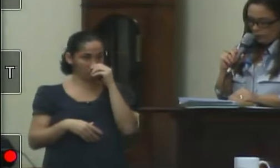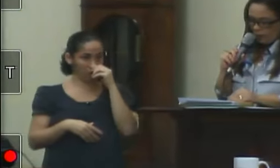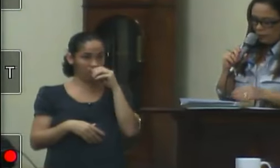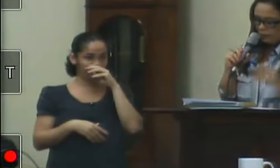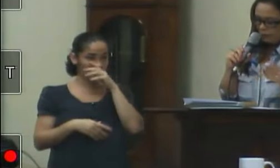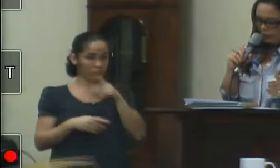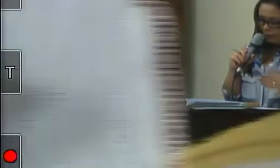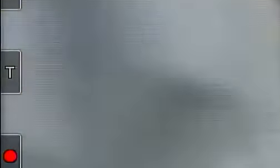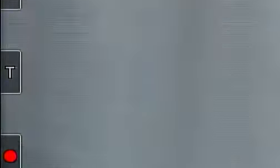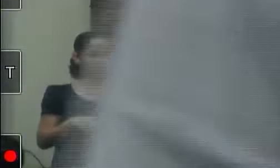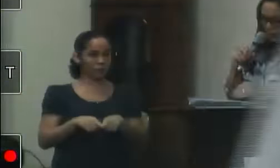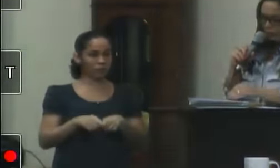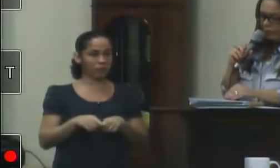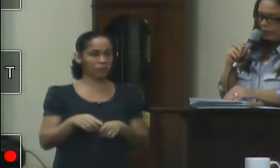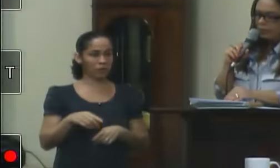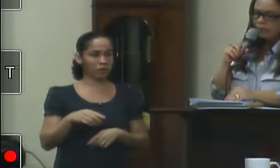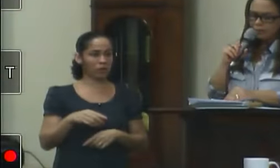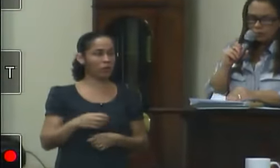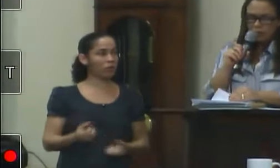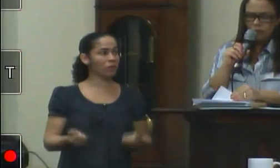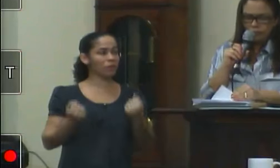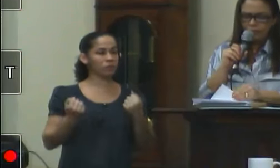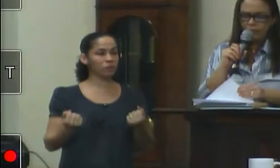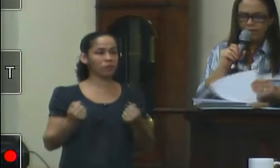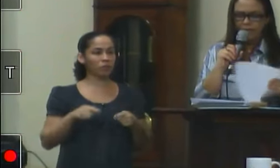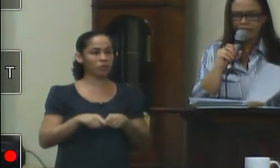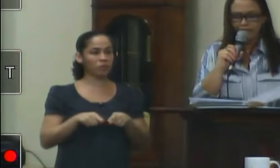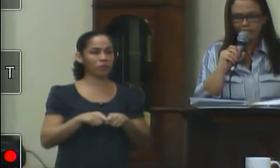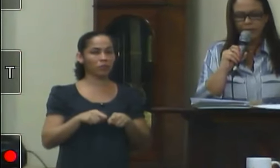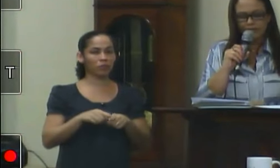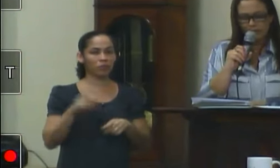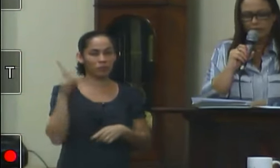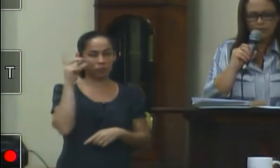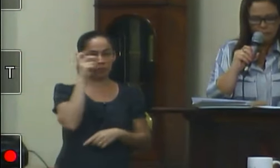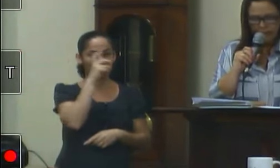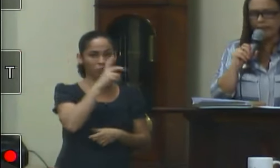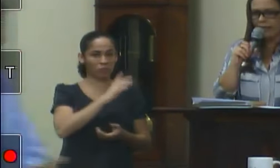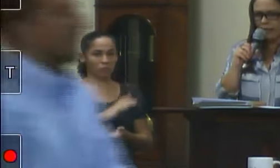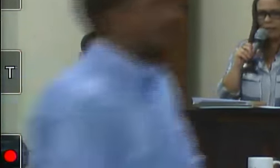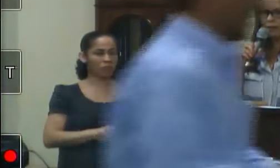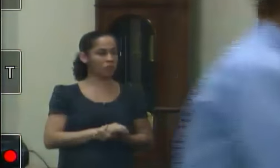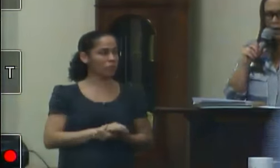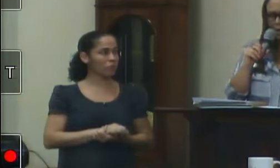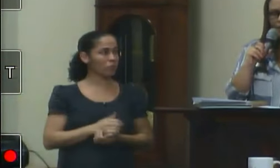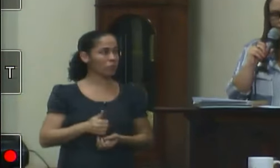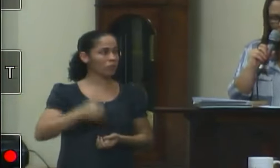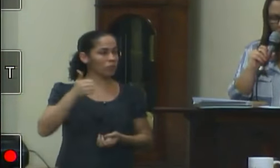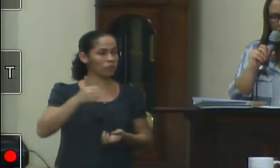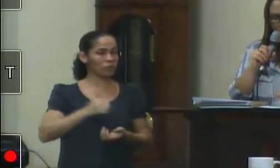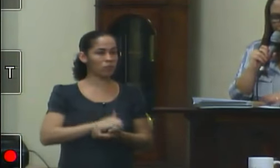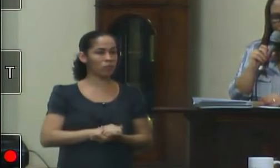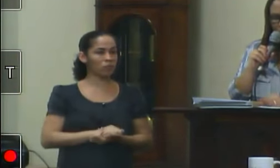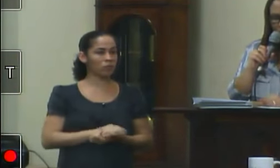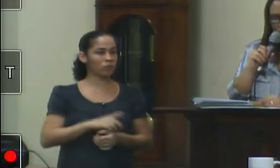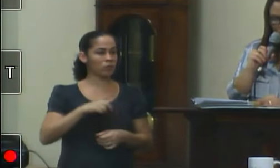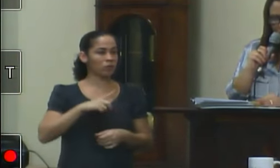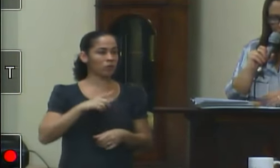Bom, a fisioterapia foi o que eu falei, nós estamos com dificuldade ainda, mas a nossa meta é melhorar e ter